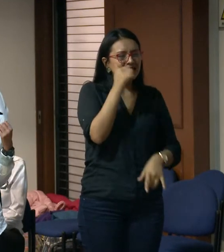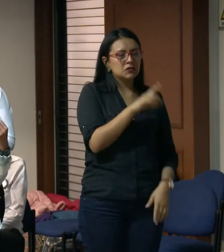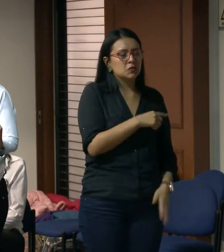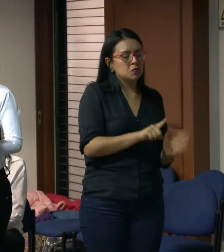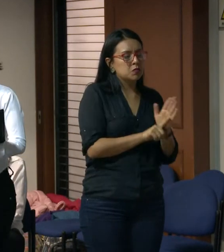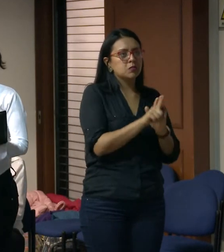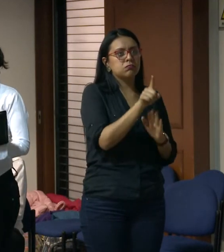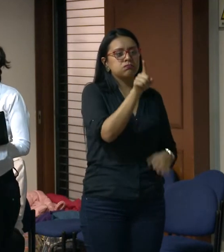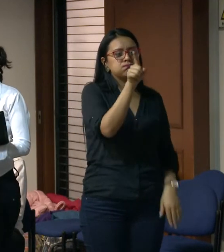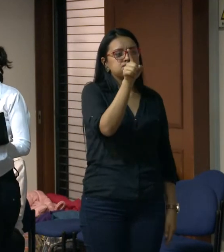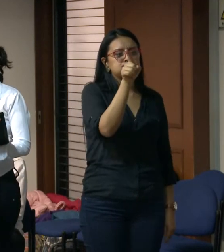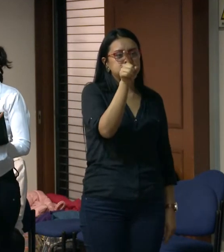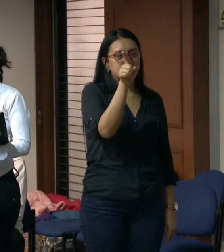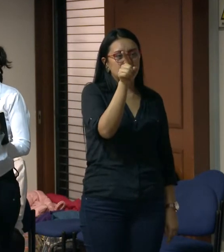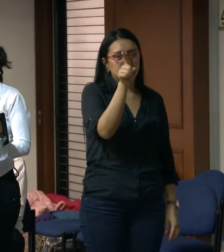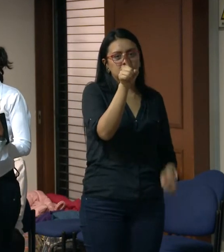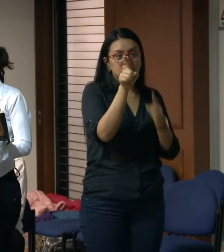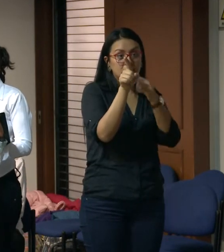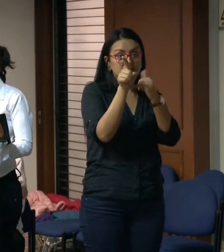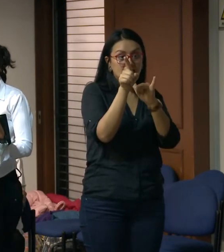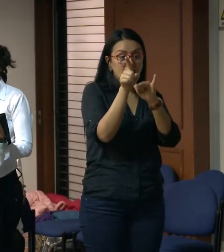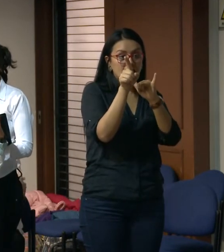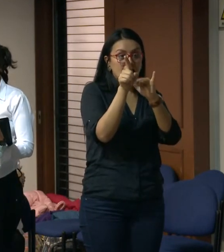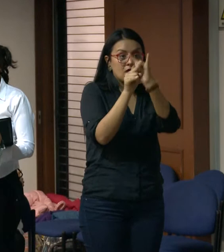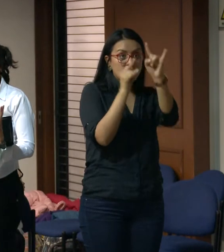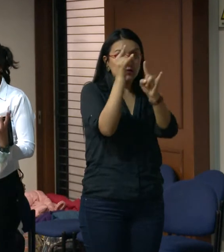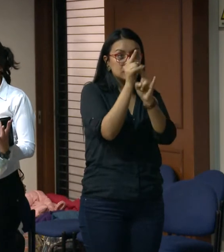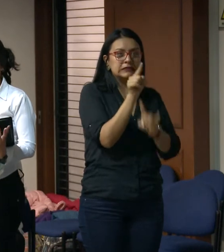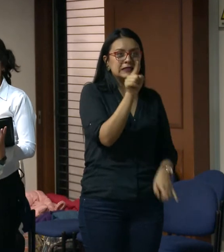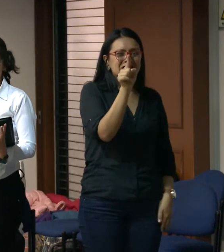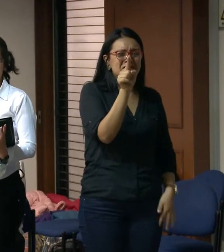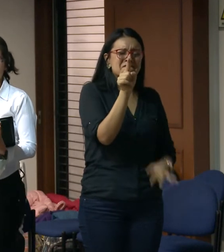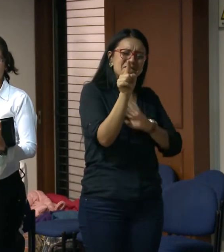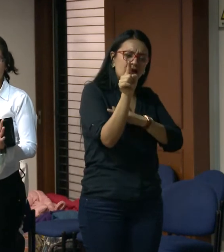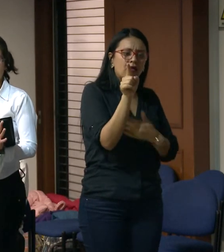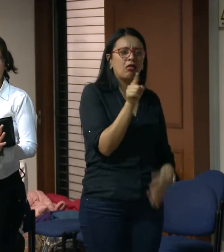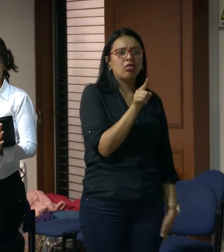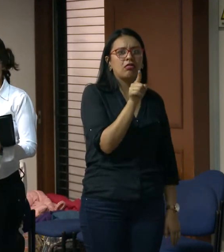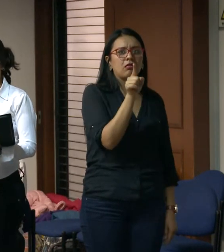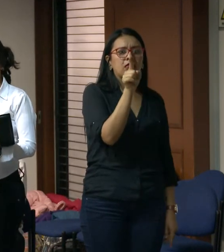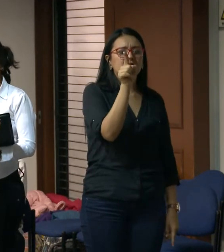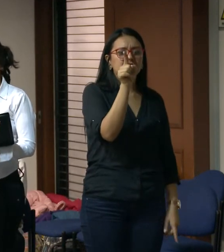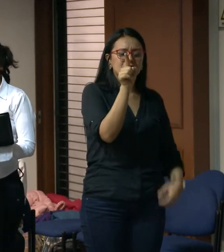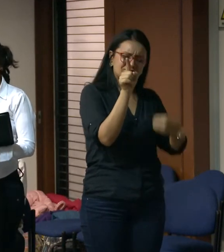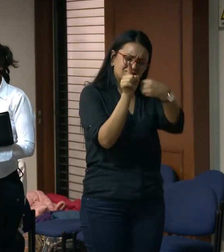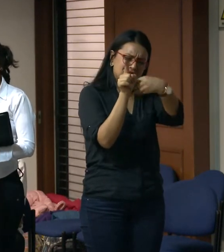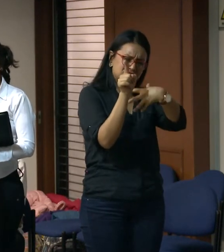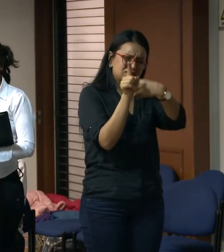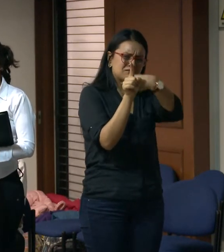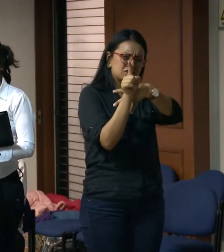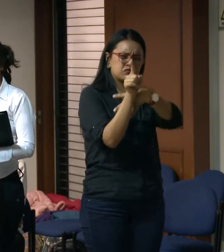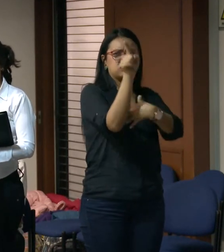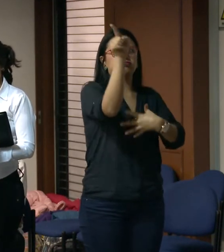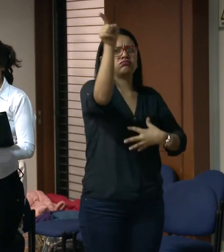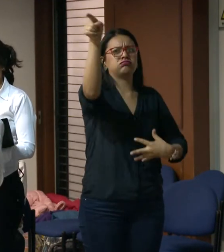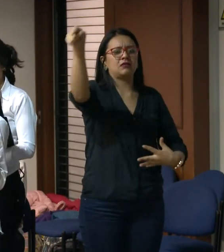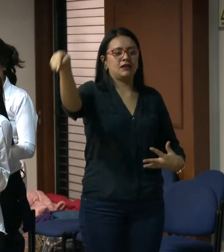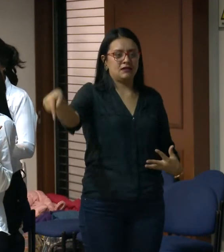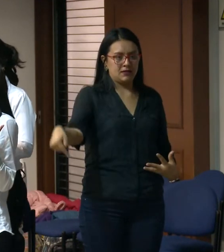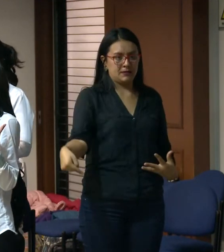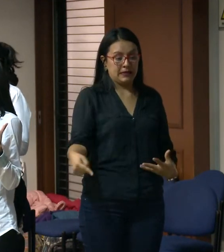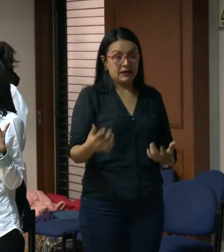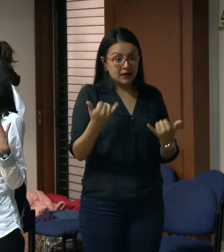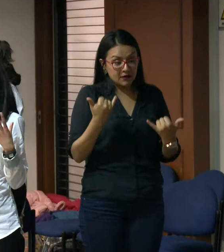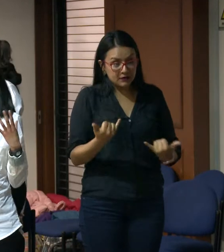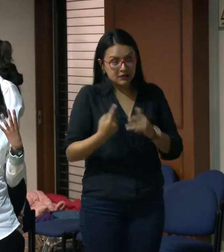donde pues ya estando en el espacio necesitamos un poco más de fuerza para seguir impulsando el viaje. De esta manera